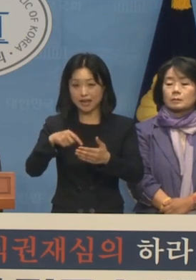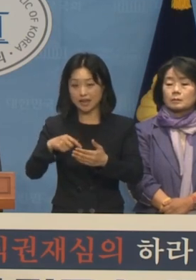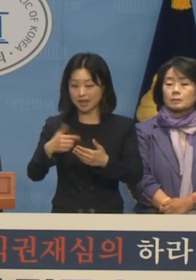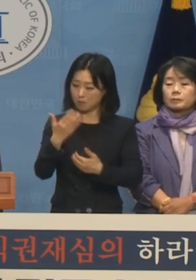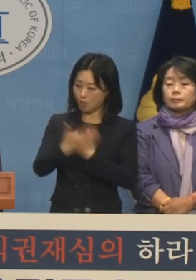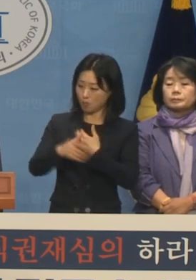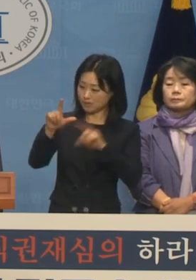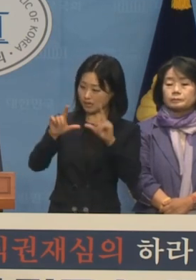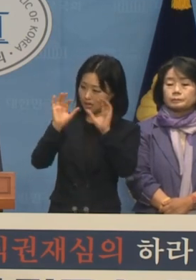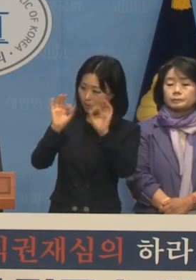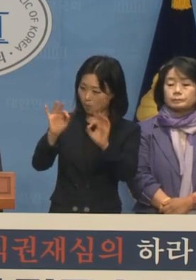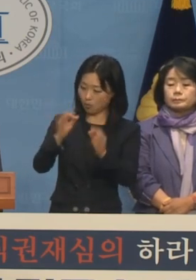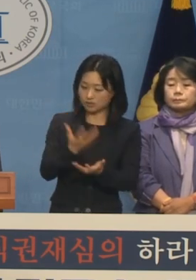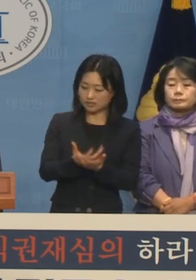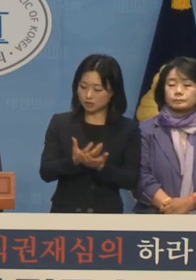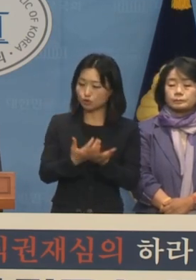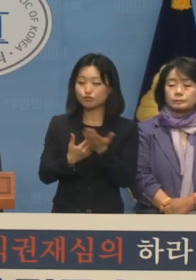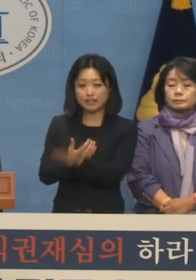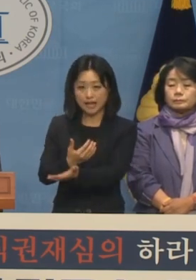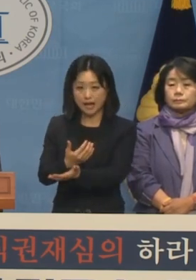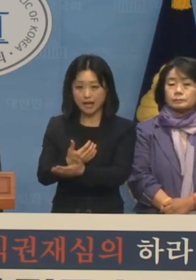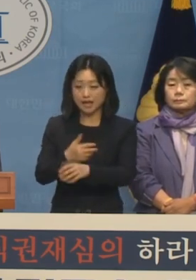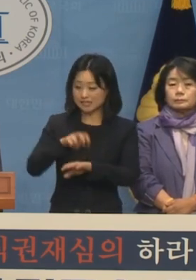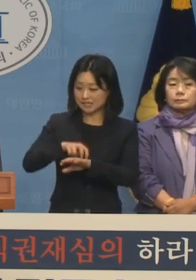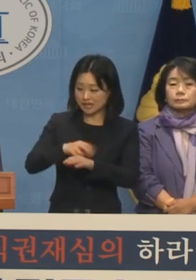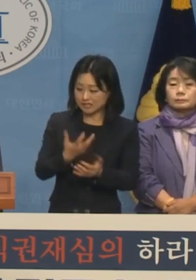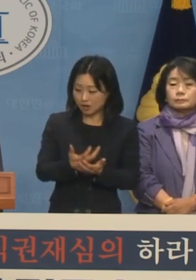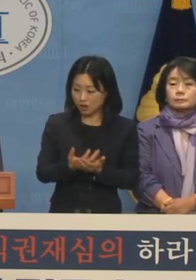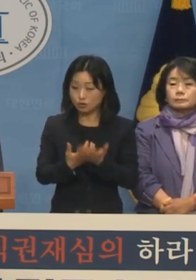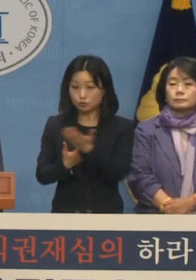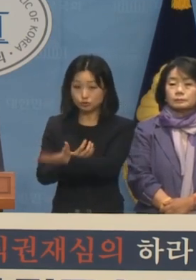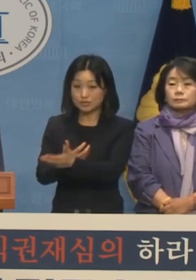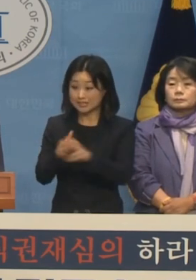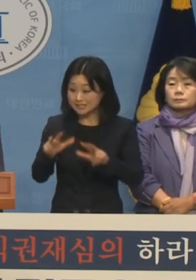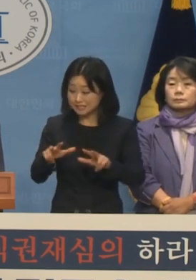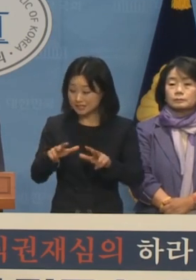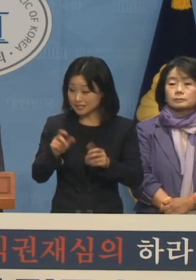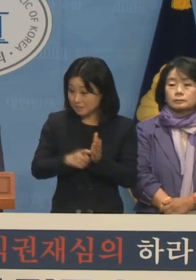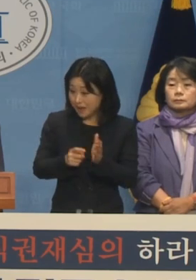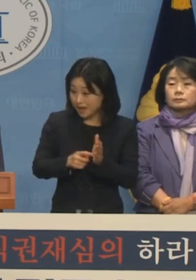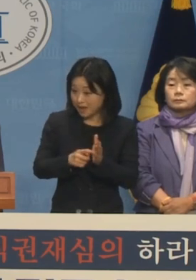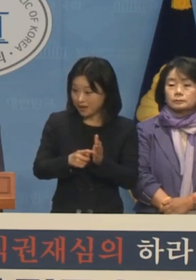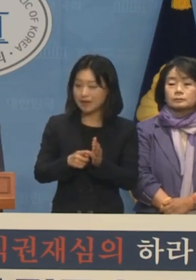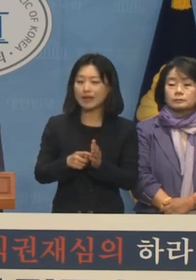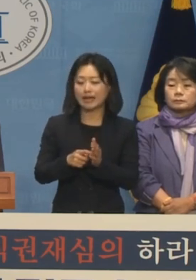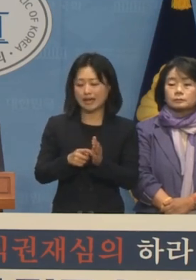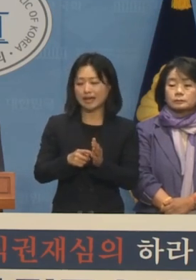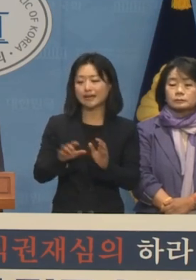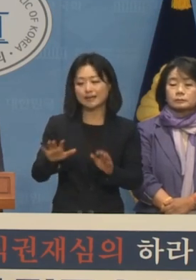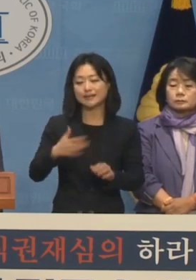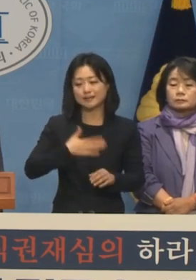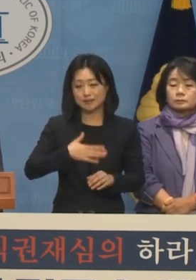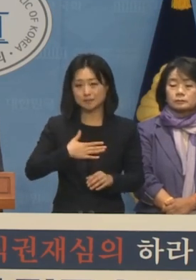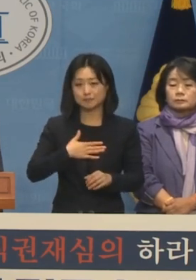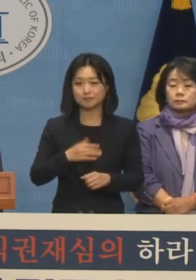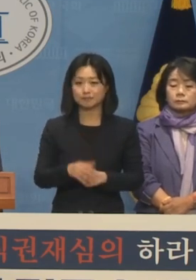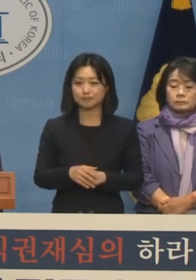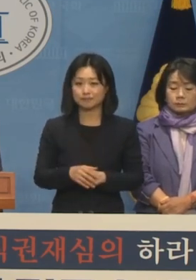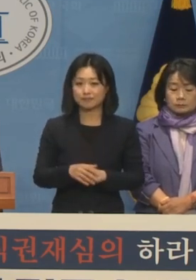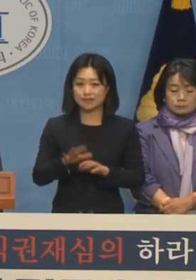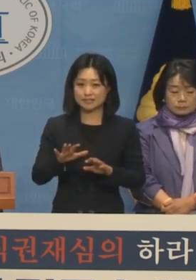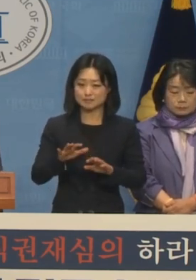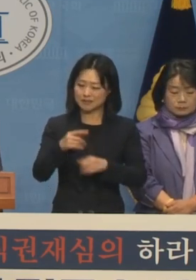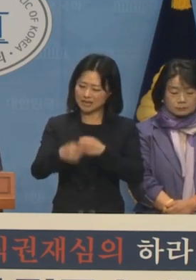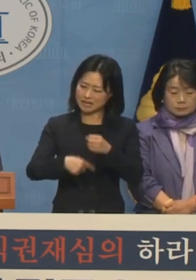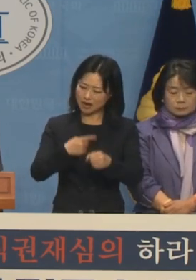보면서 진단서를 끊어줄 수 있는데 지금 급하게 자기 진단을 받아야 한다고 하니 1년이 조금 지난 시점에서 이